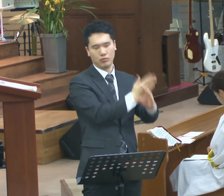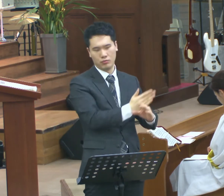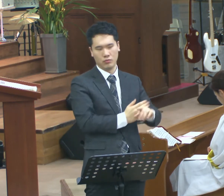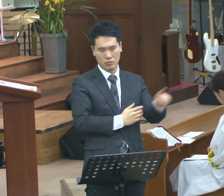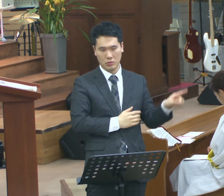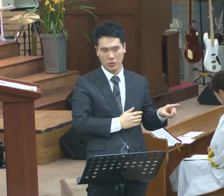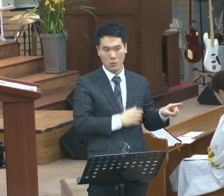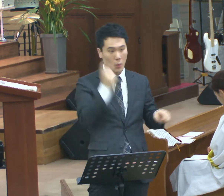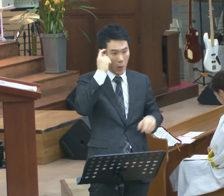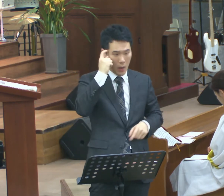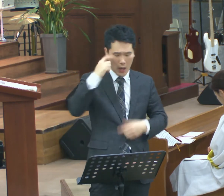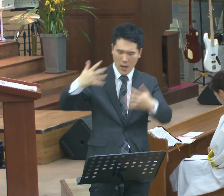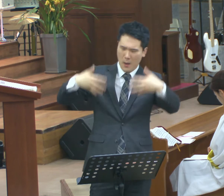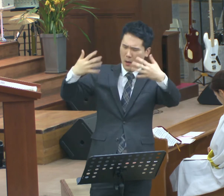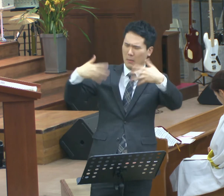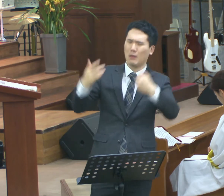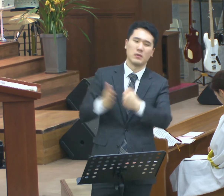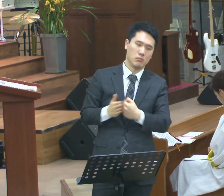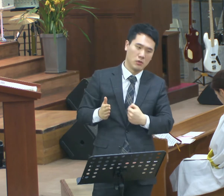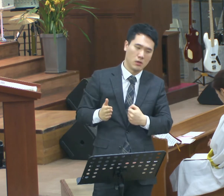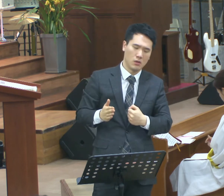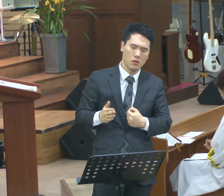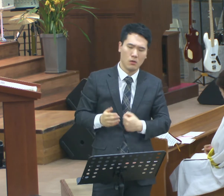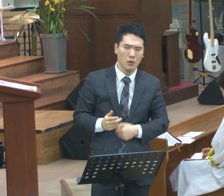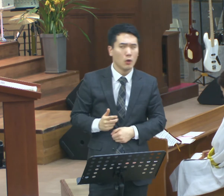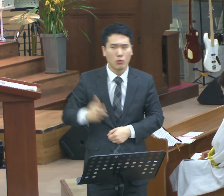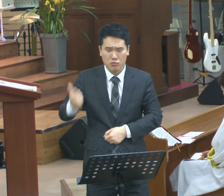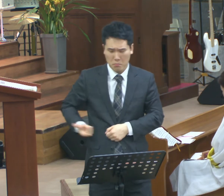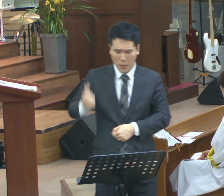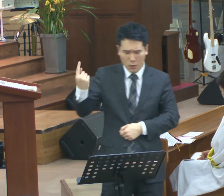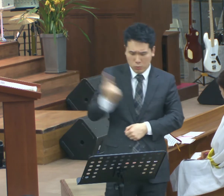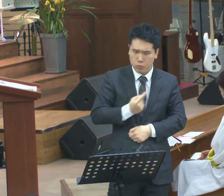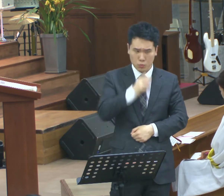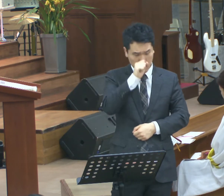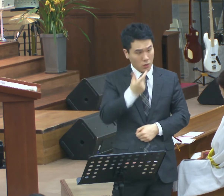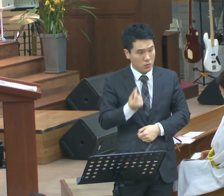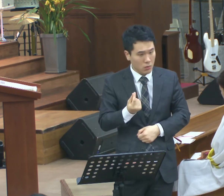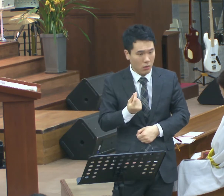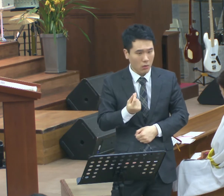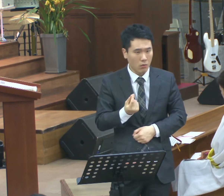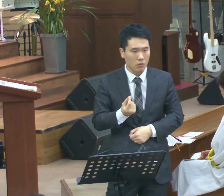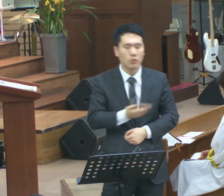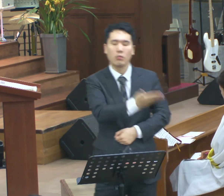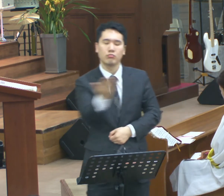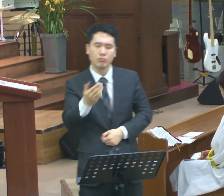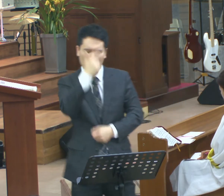주님이 좀 빨리 오시면 안 됩니까? 예수님, 여러분 기도해 보시면 앞부분에 들어주시던가요? 뒷부분에 들어주시는가요?